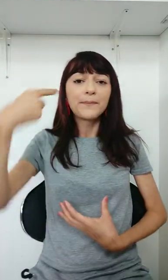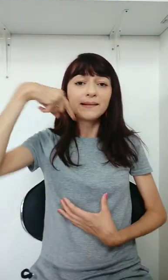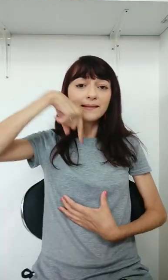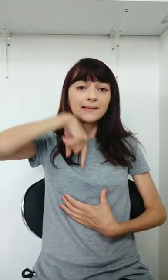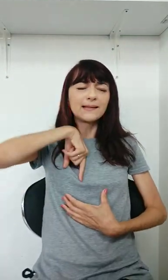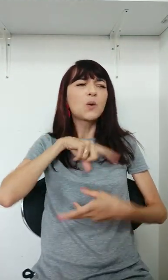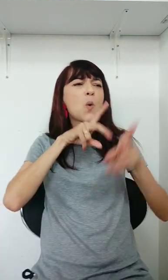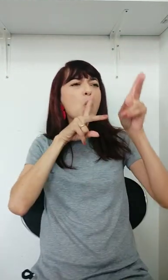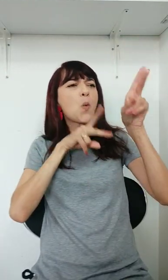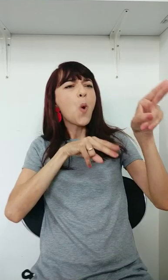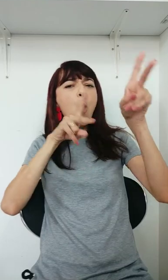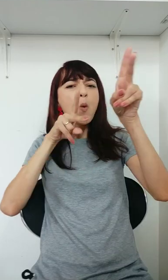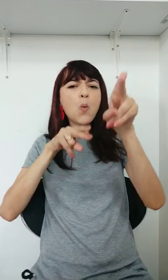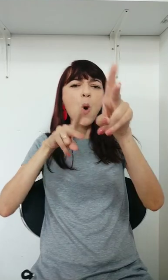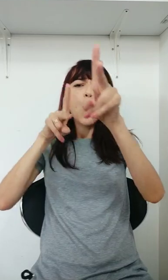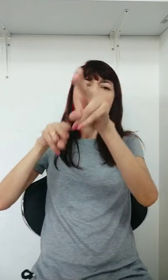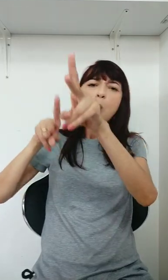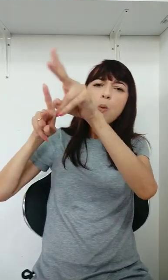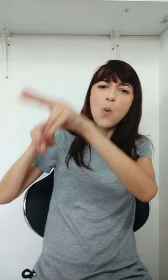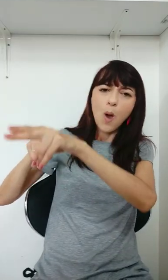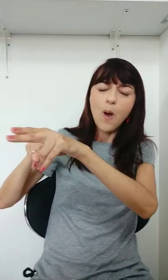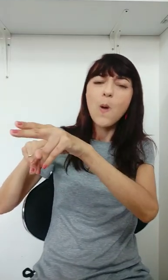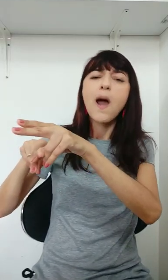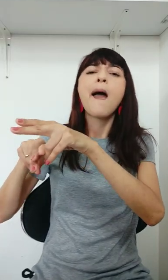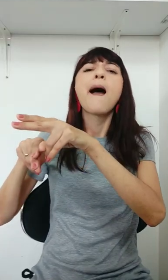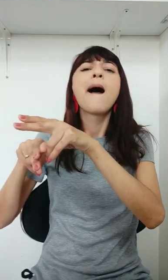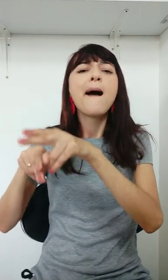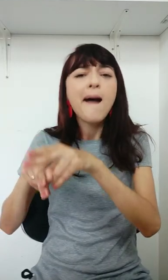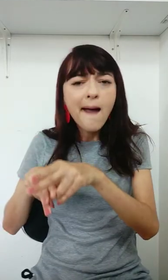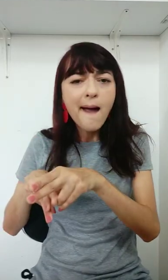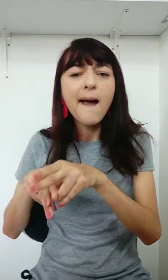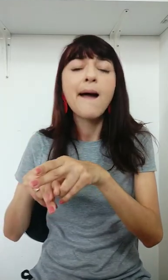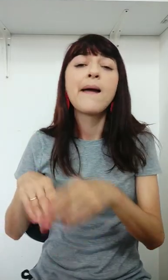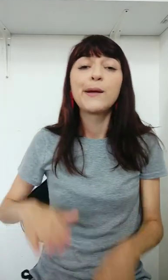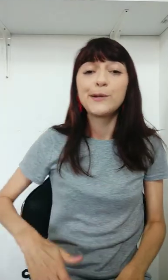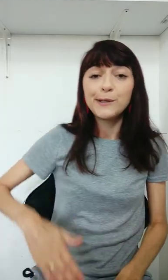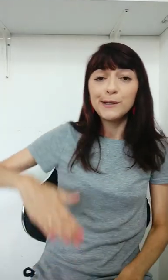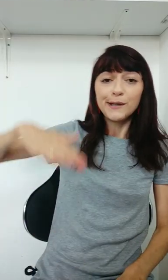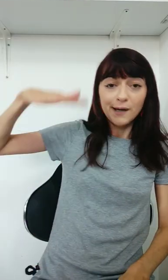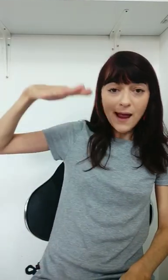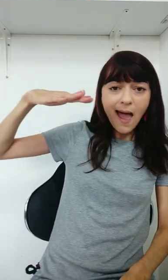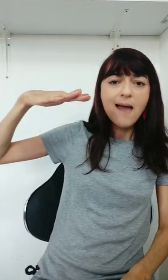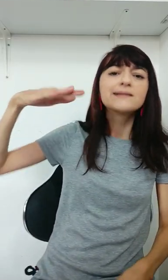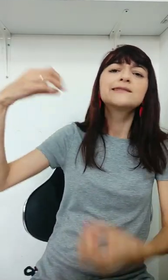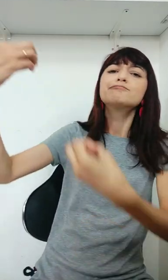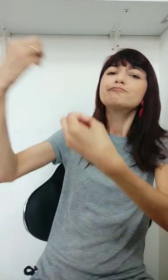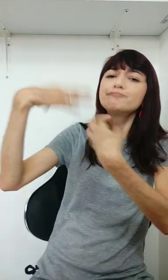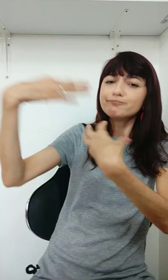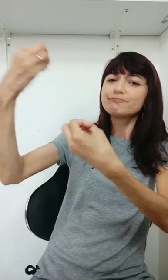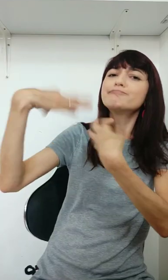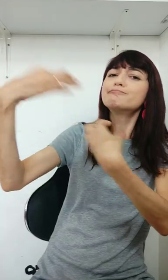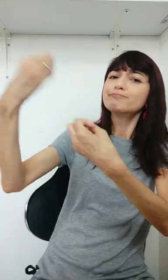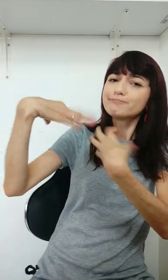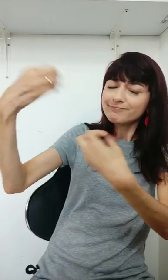vai perceber aquilo, né? Nossa, que comportamento parecido, né? Entre o meu pai, o meu tio, o meu avô. E depois que ela